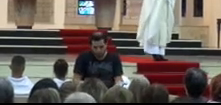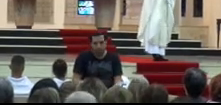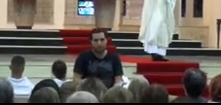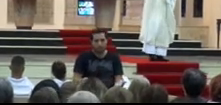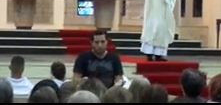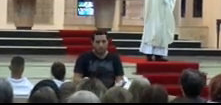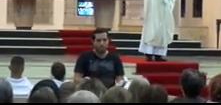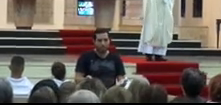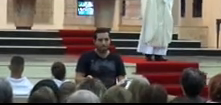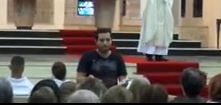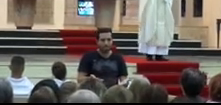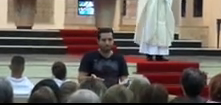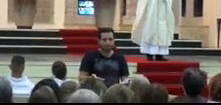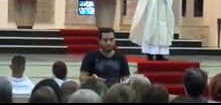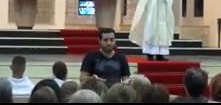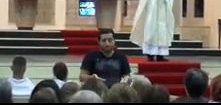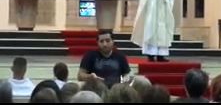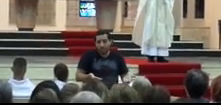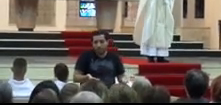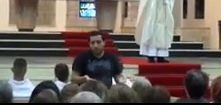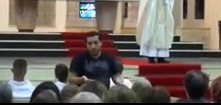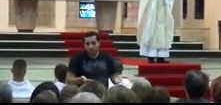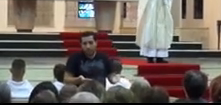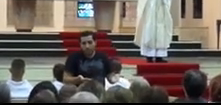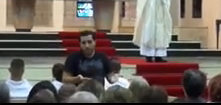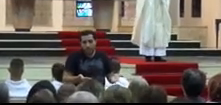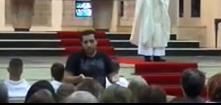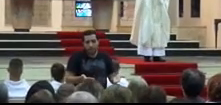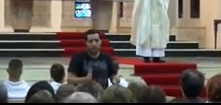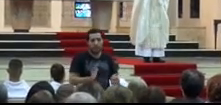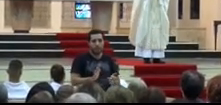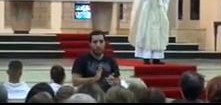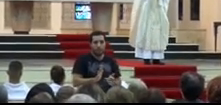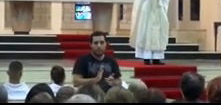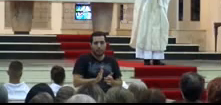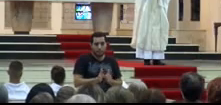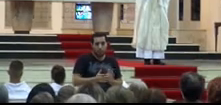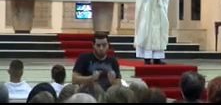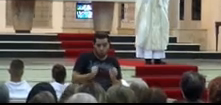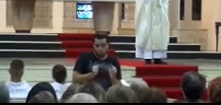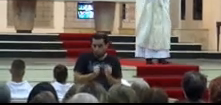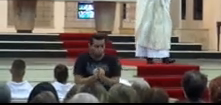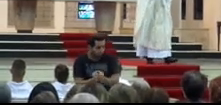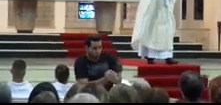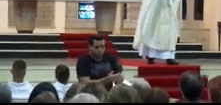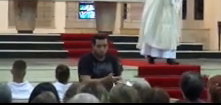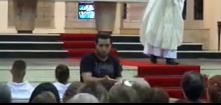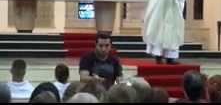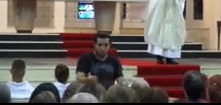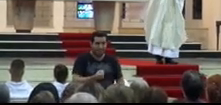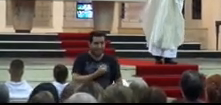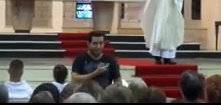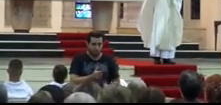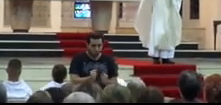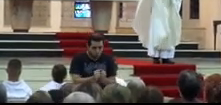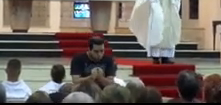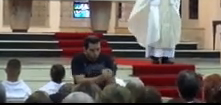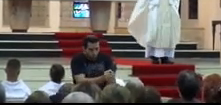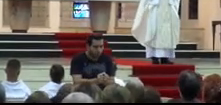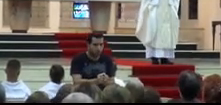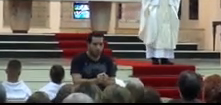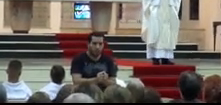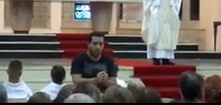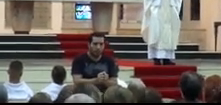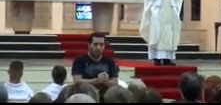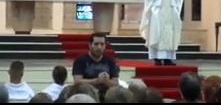Diante do momento último, a última ação pública de Jesus, a última ação em comunidade de